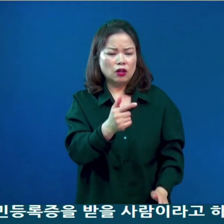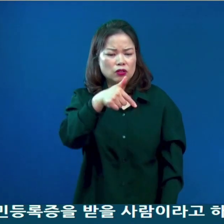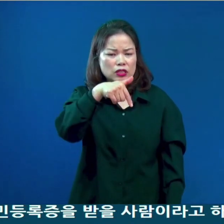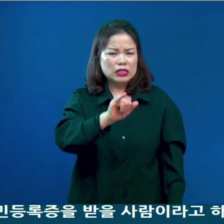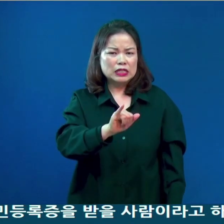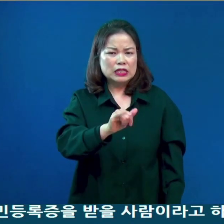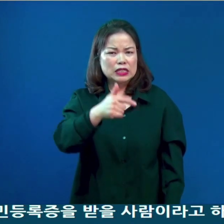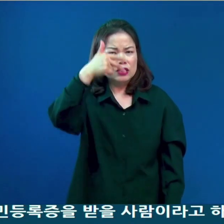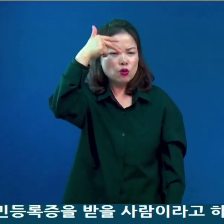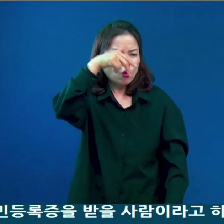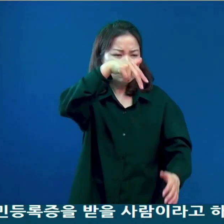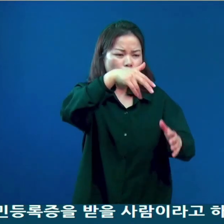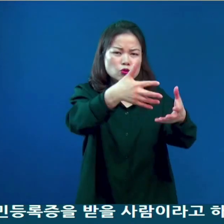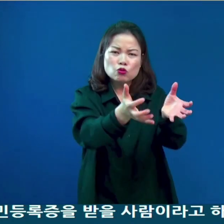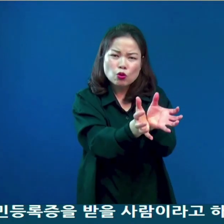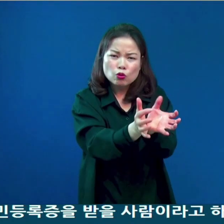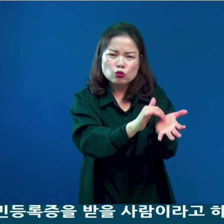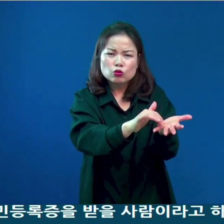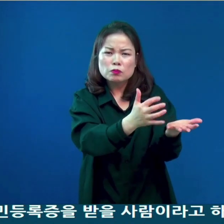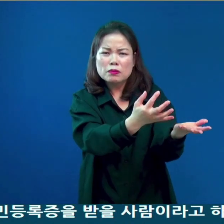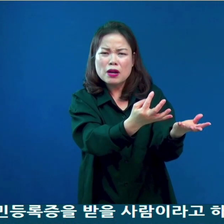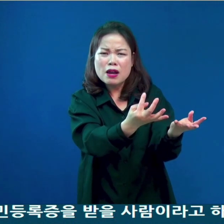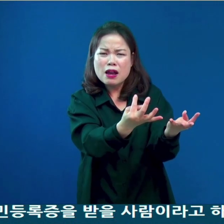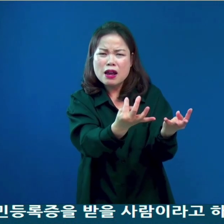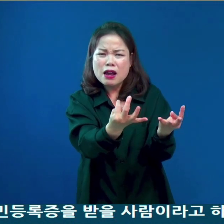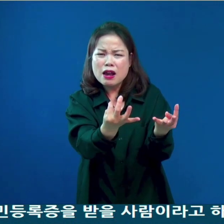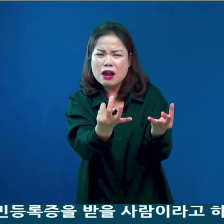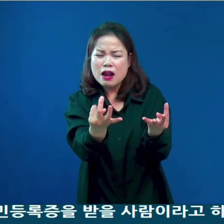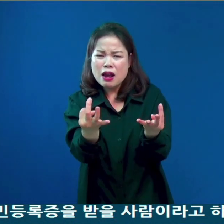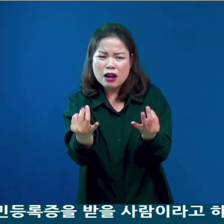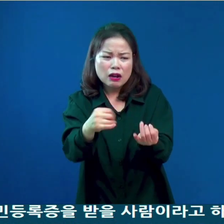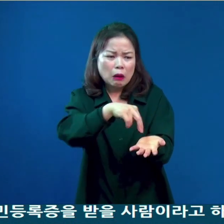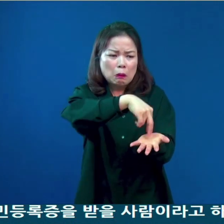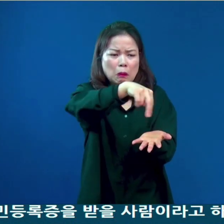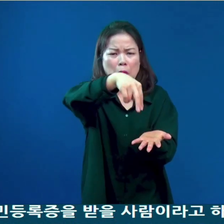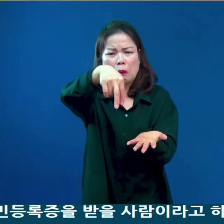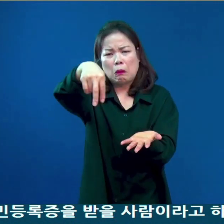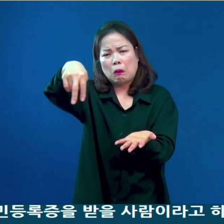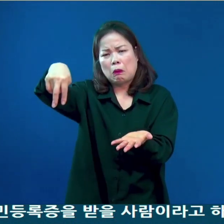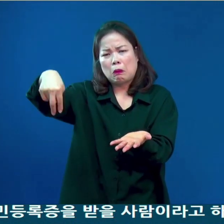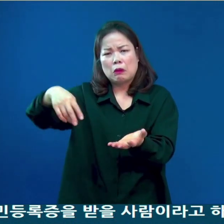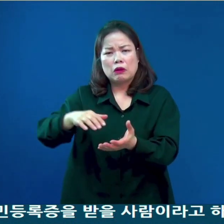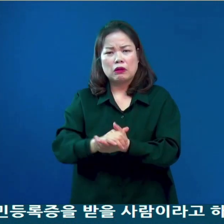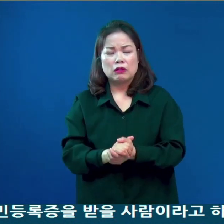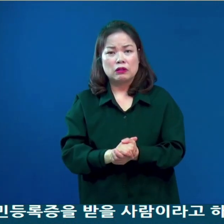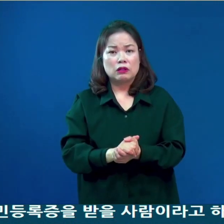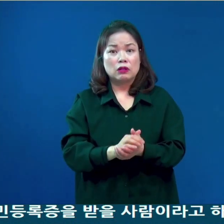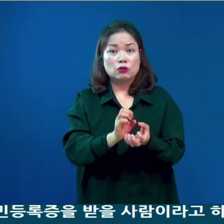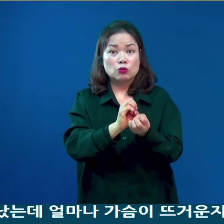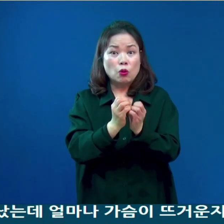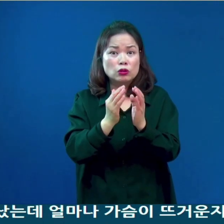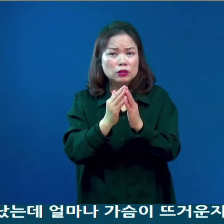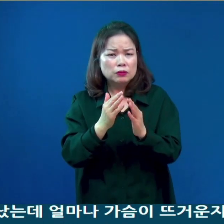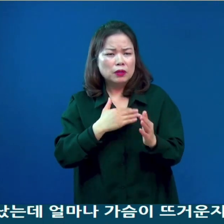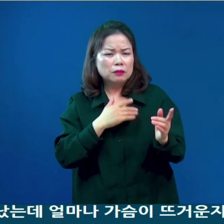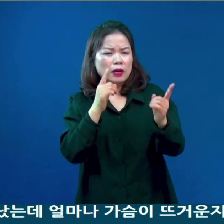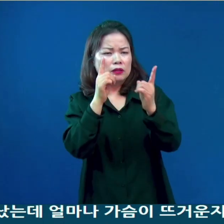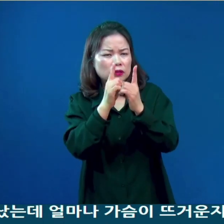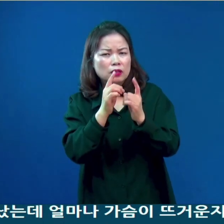조선족 그쪽 지방에 정말 수많은 탈북자들이 길거리를 떠들고 다녔습니다. 꽃제비라고 하죠. 제가